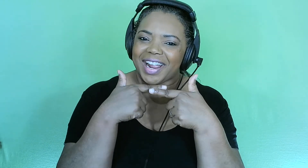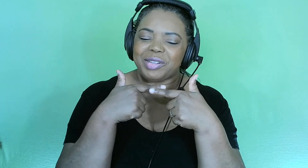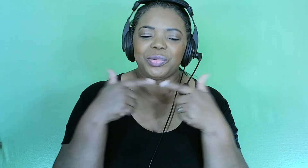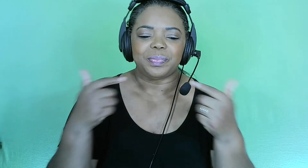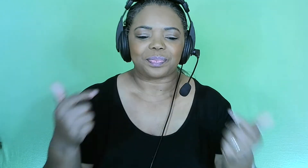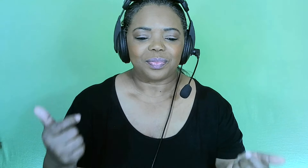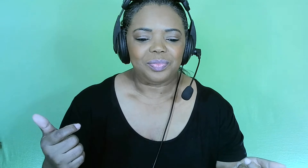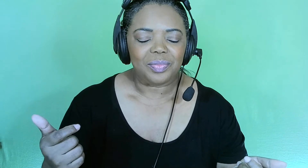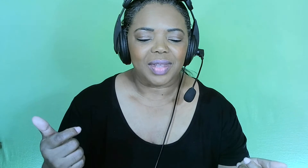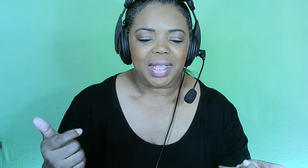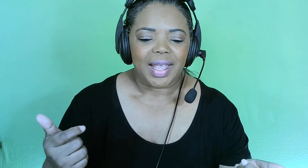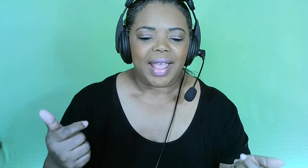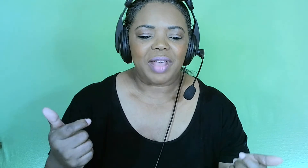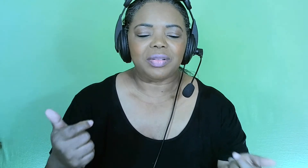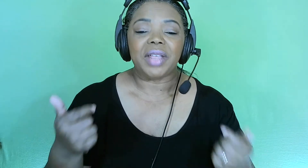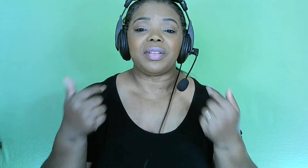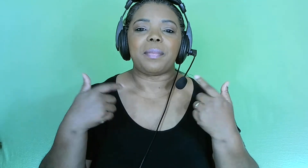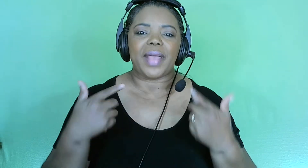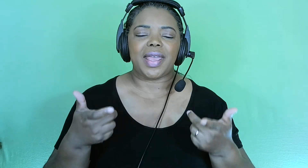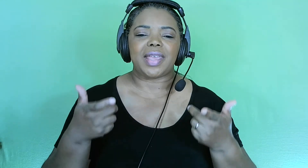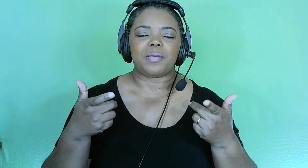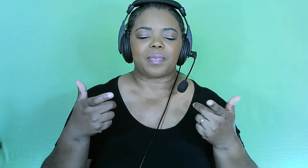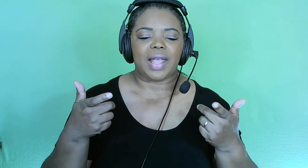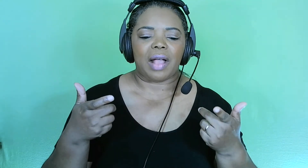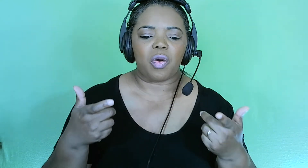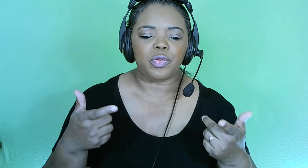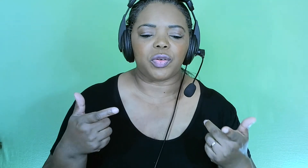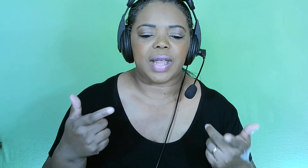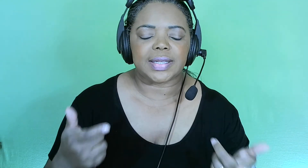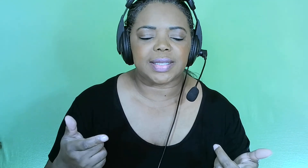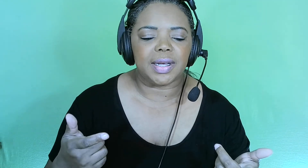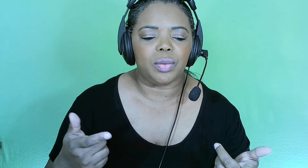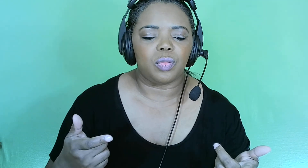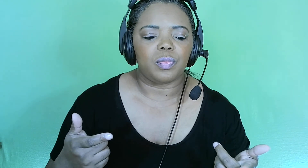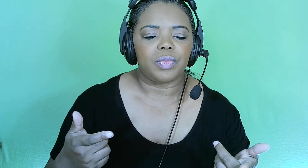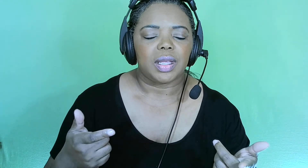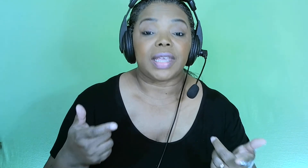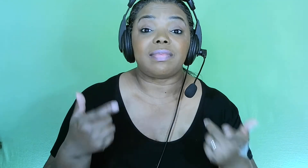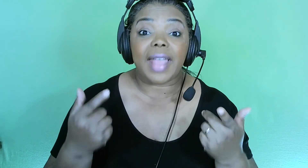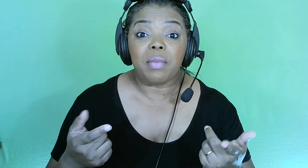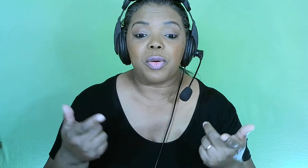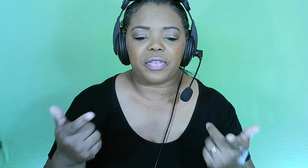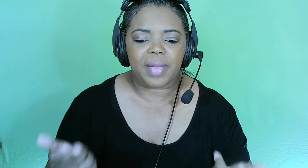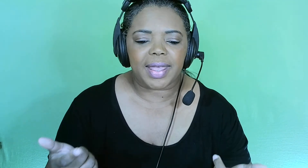Certo? Eu tenho também a configuração que tem